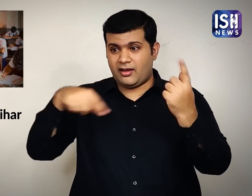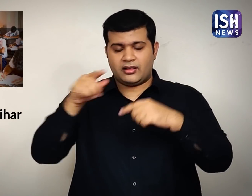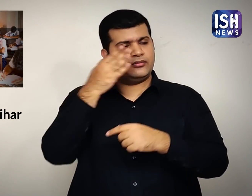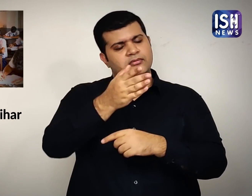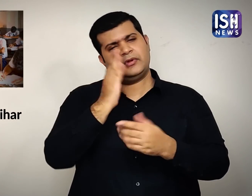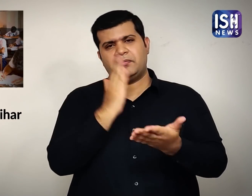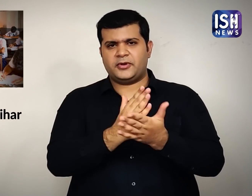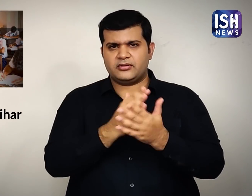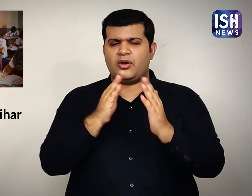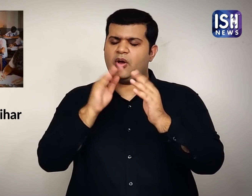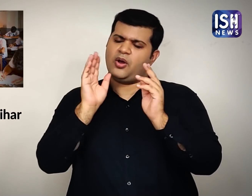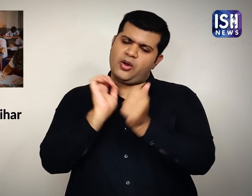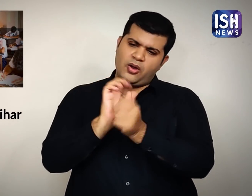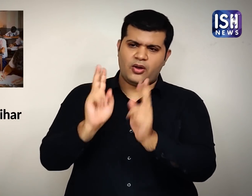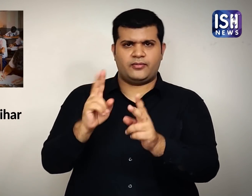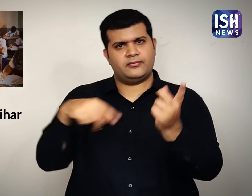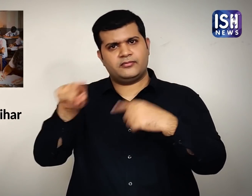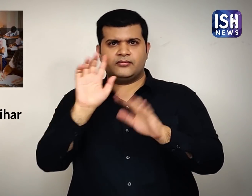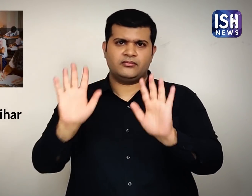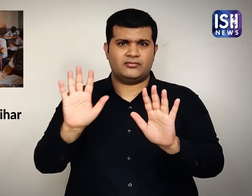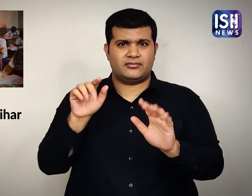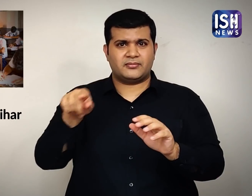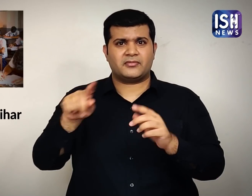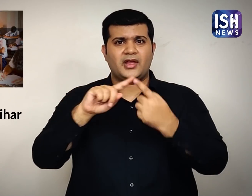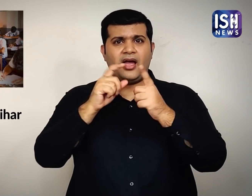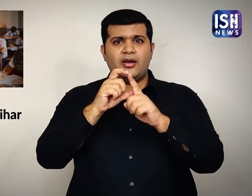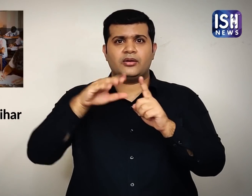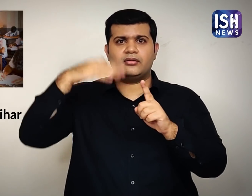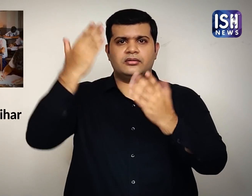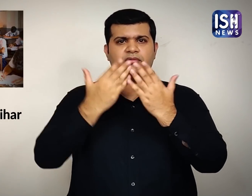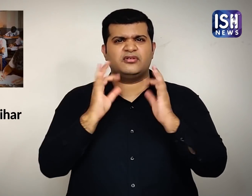प्रभावित होती है और वो पिछड जाती है